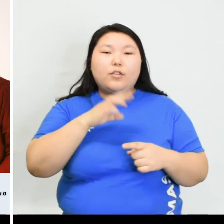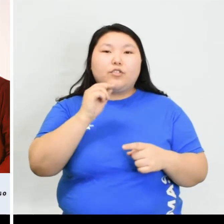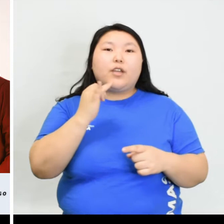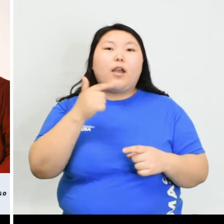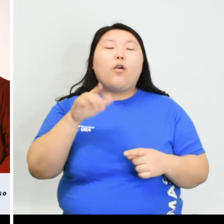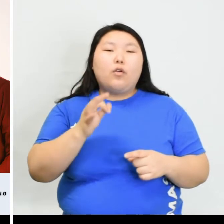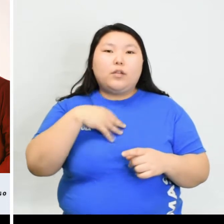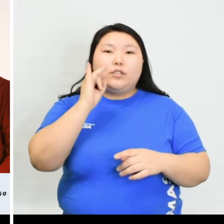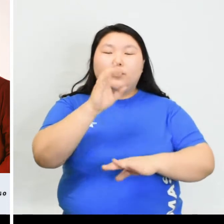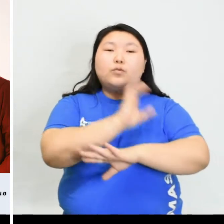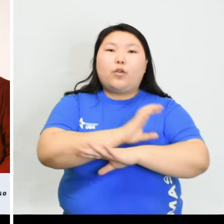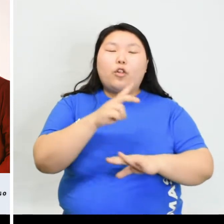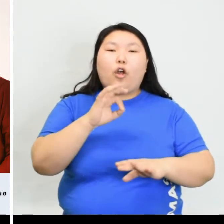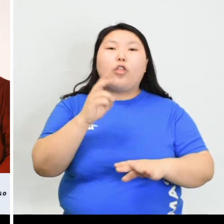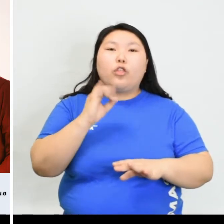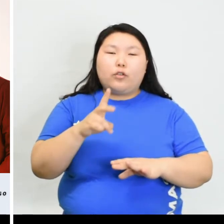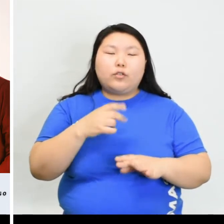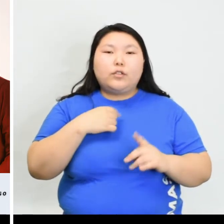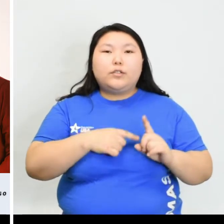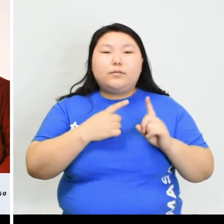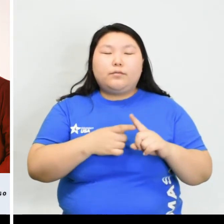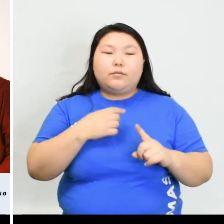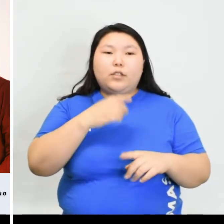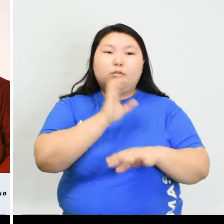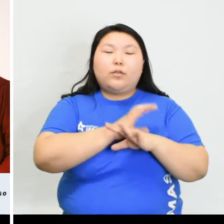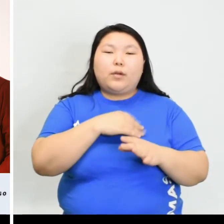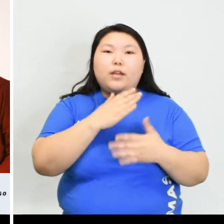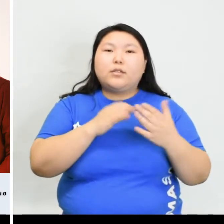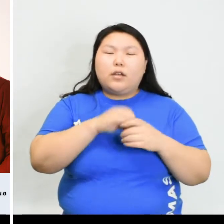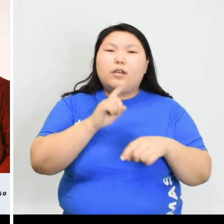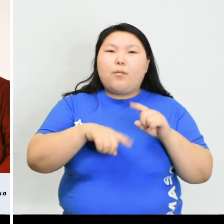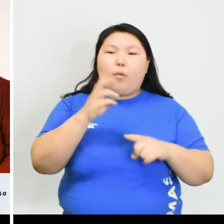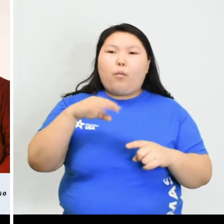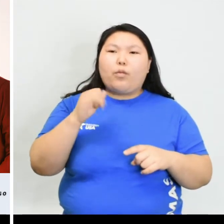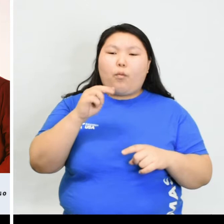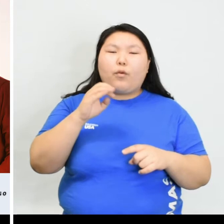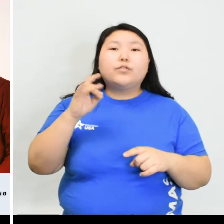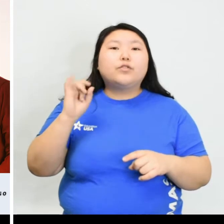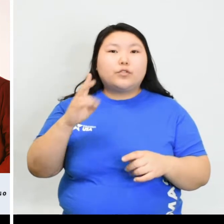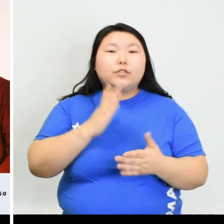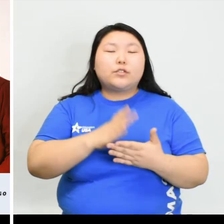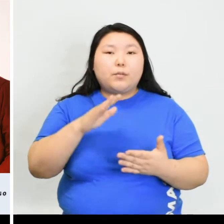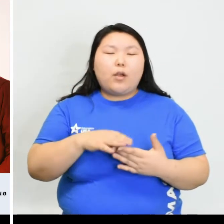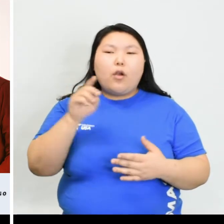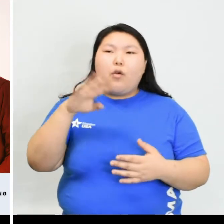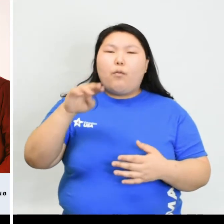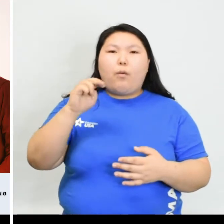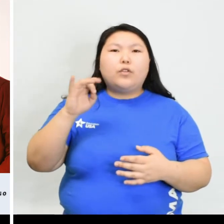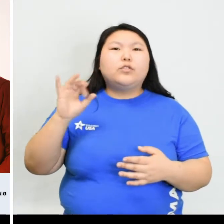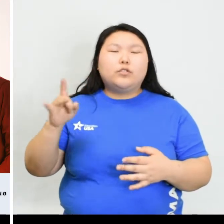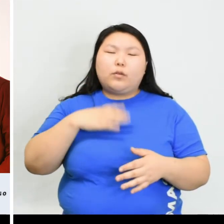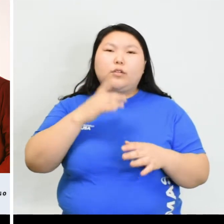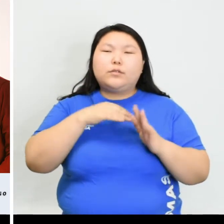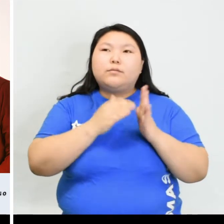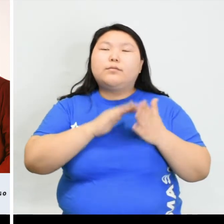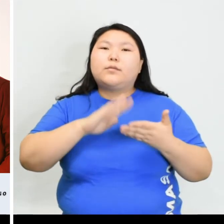Чикагогийн их сургууль, тэгээд Лондонгийн University School of Economics ямар мундаг профессортэй билээ те. Тэр профессорудтай ч одоо насан туршдаа